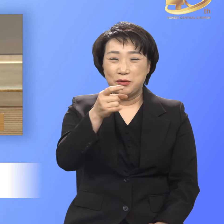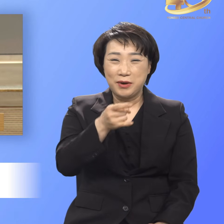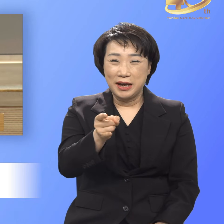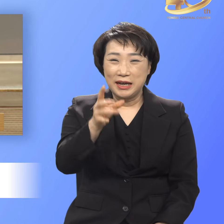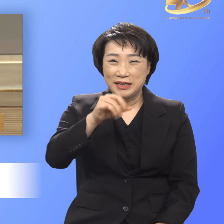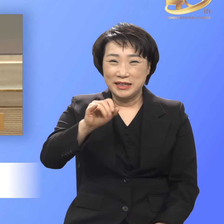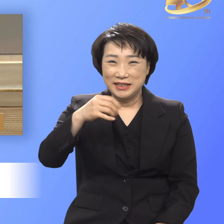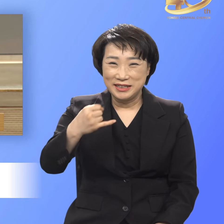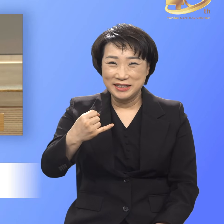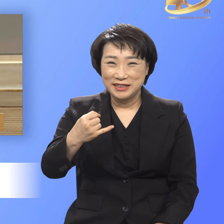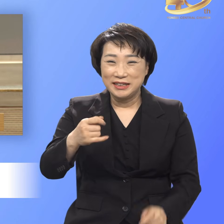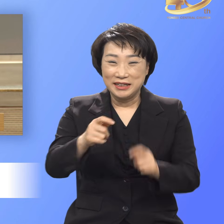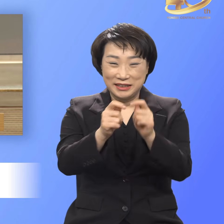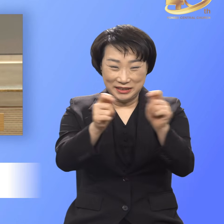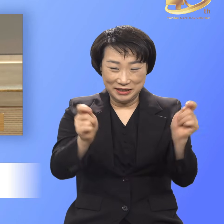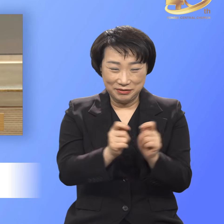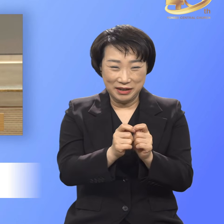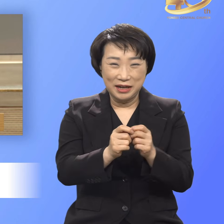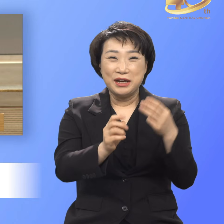저 중학교 3학년